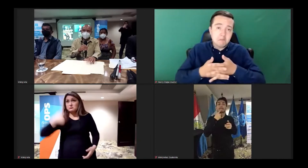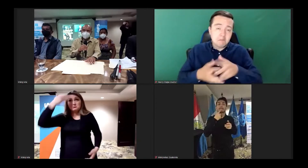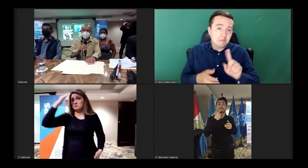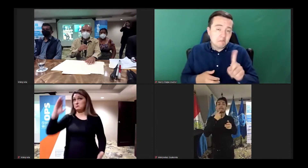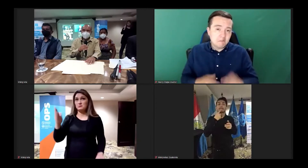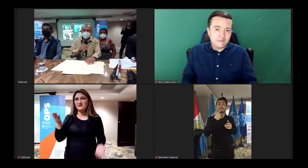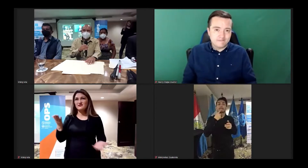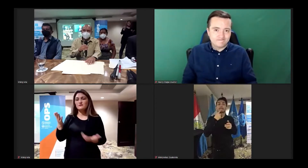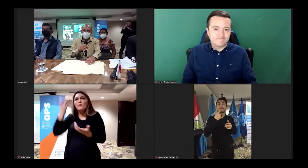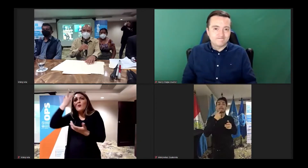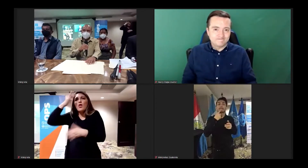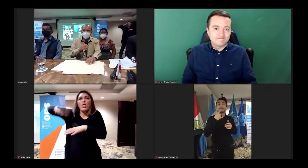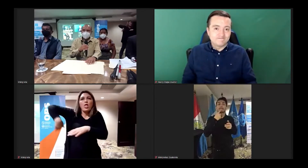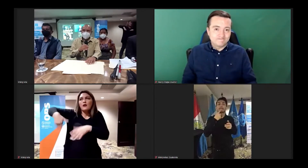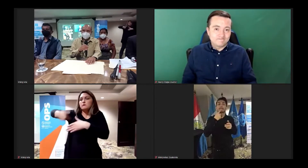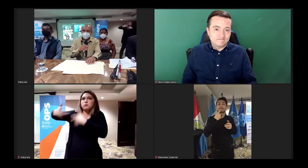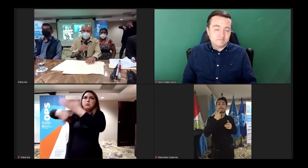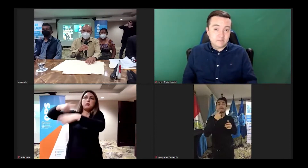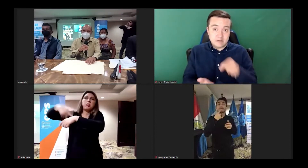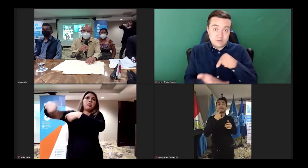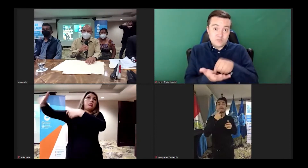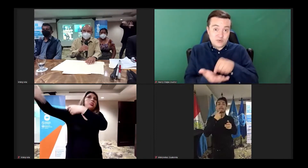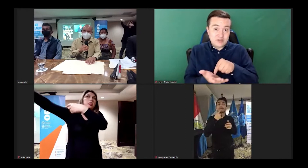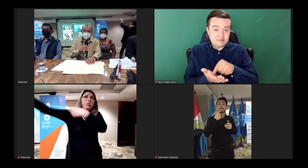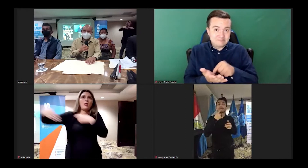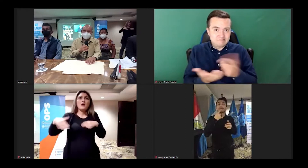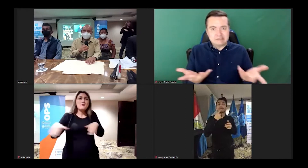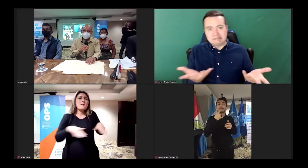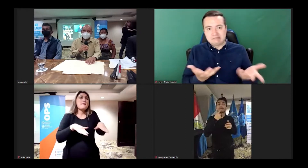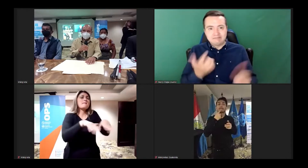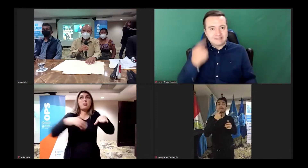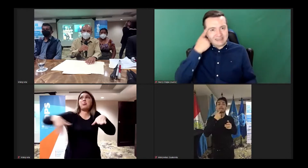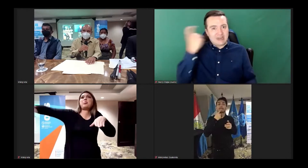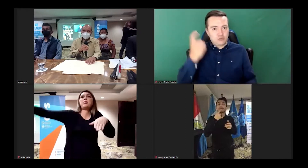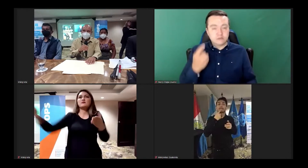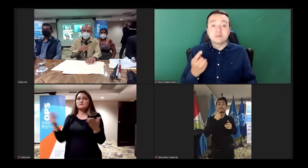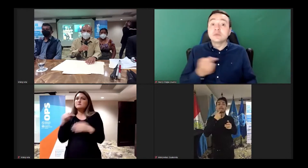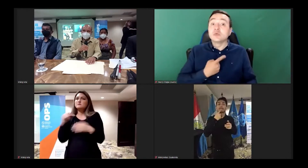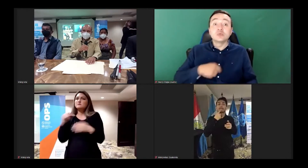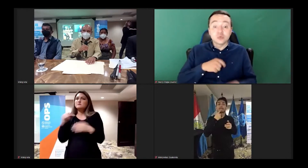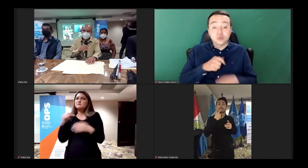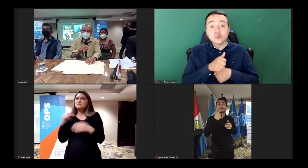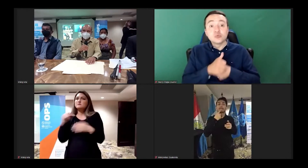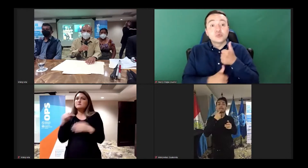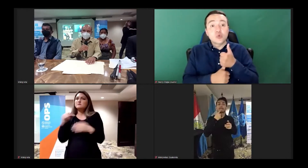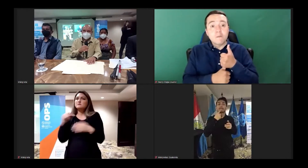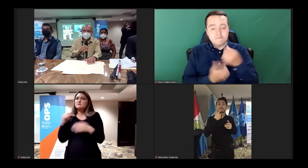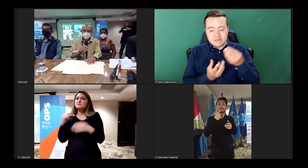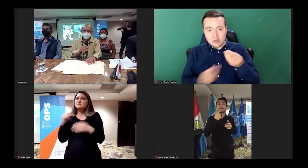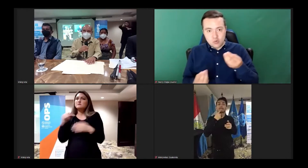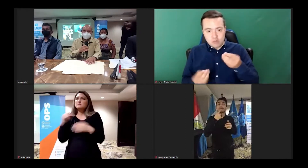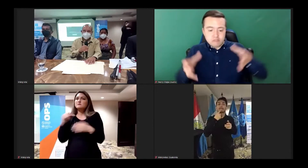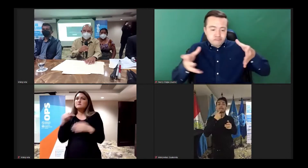reto: luchar para que estos subsectores reciban la información en el